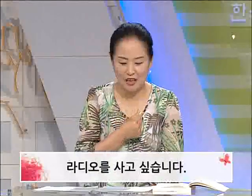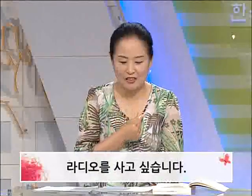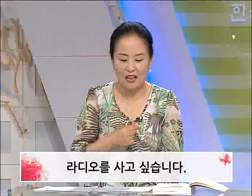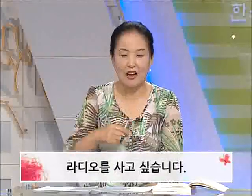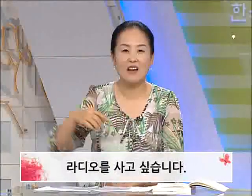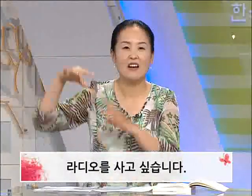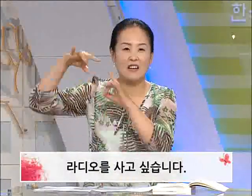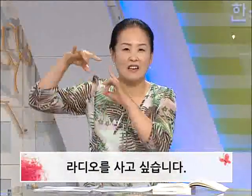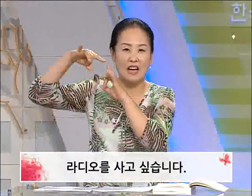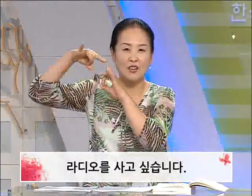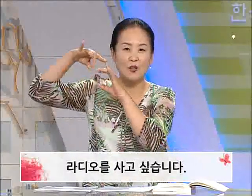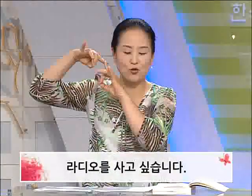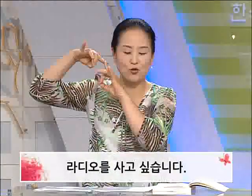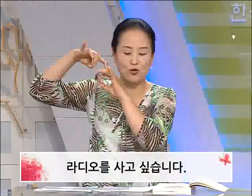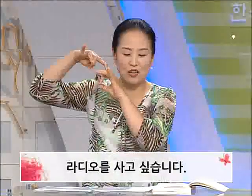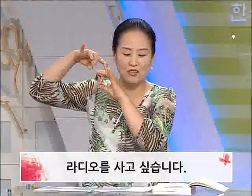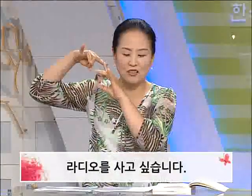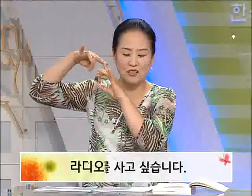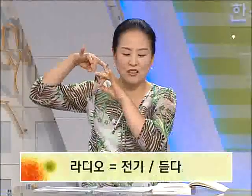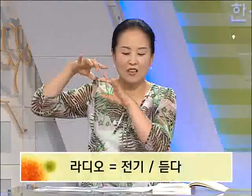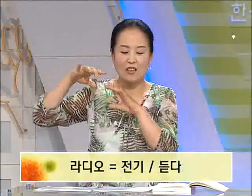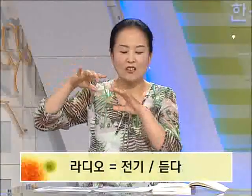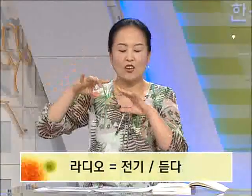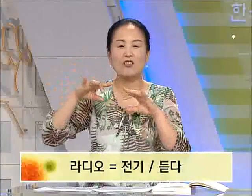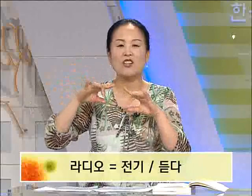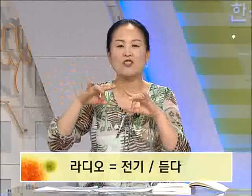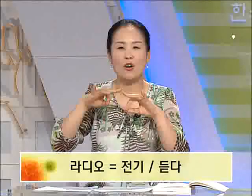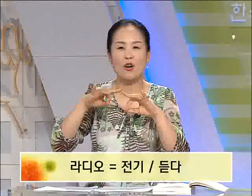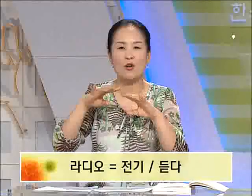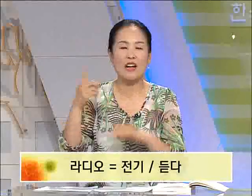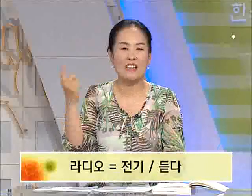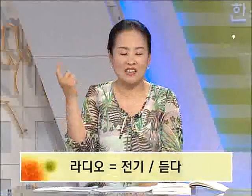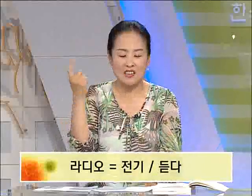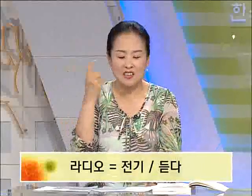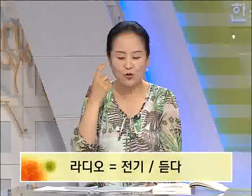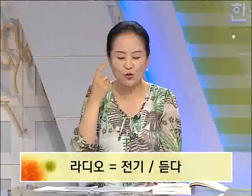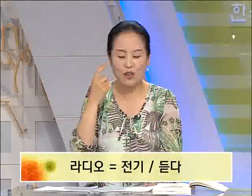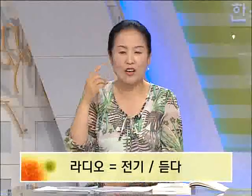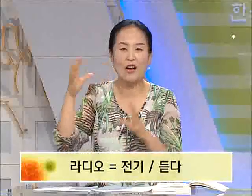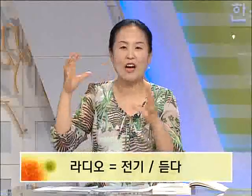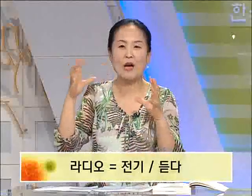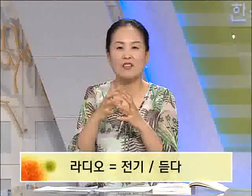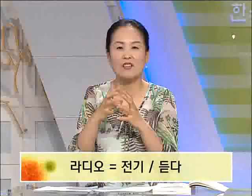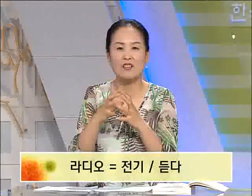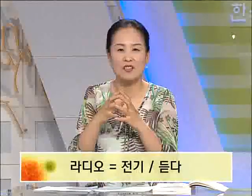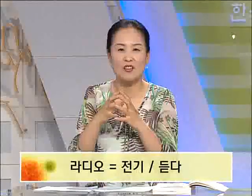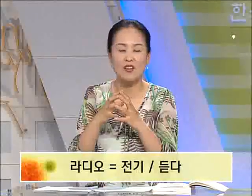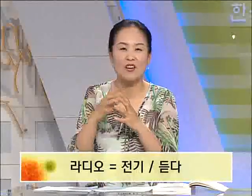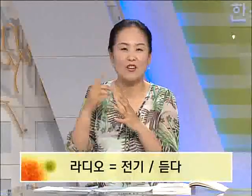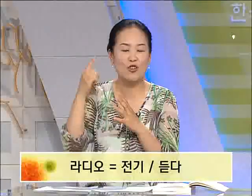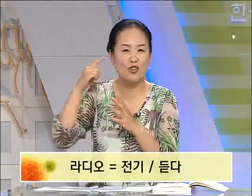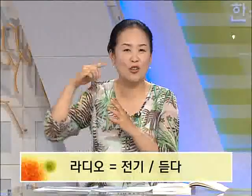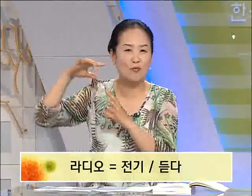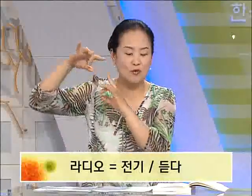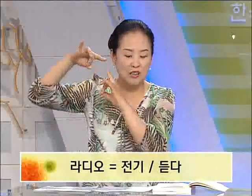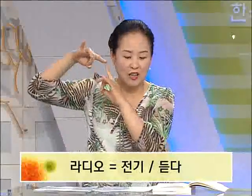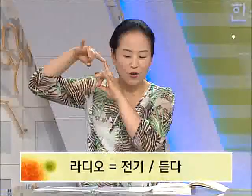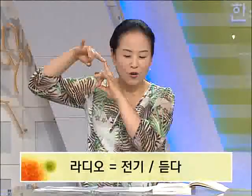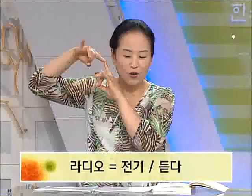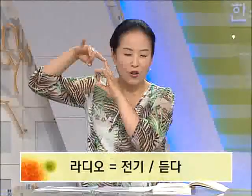자, 라디오라는 수화는 전기 수화와 듣다 수화가 합해져서 이 귀 부분에 대고